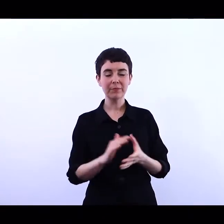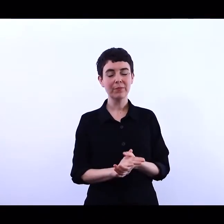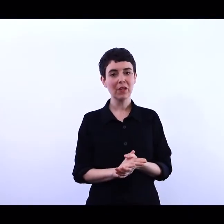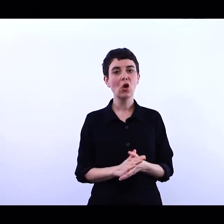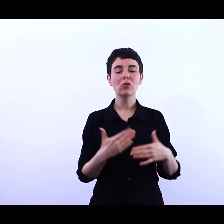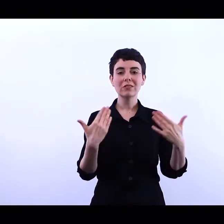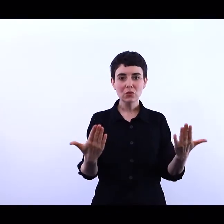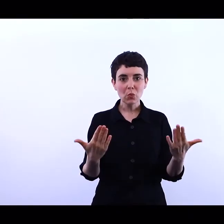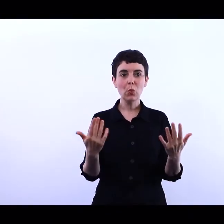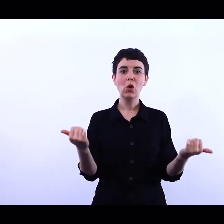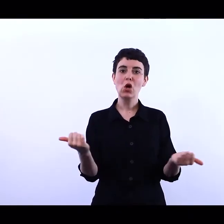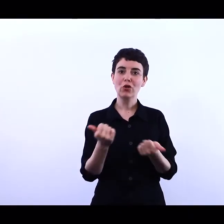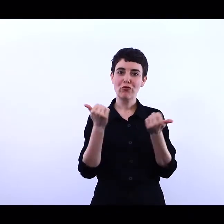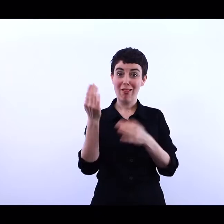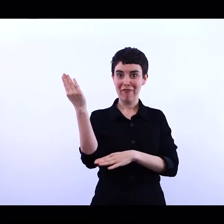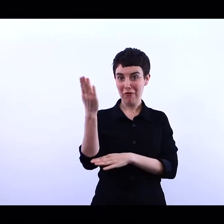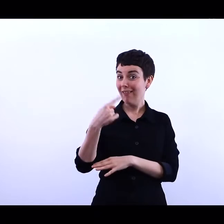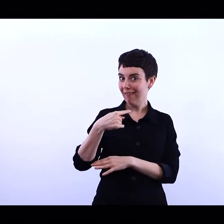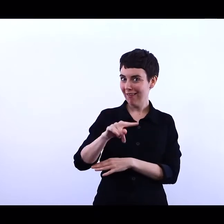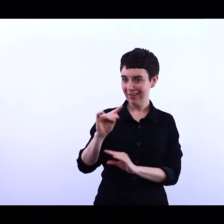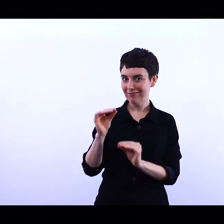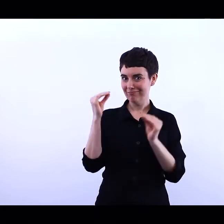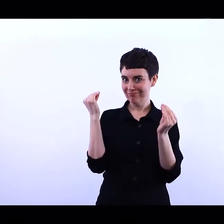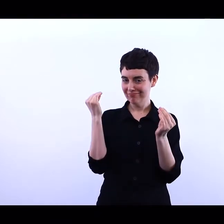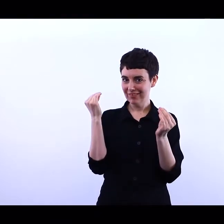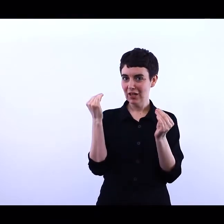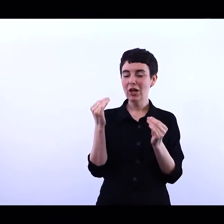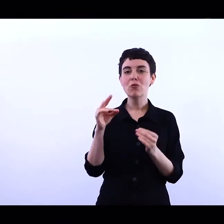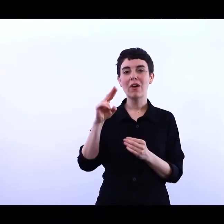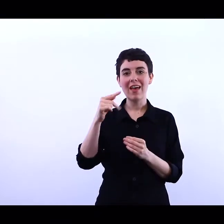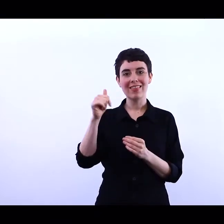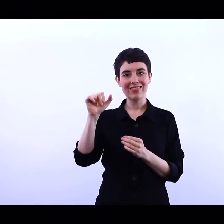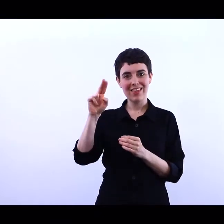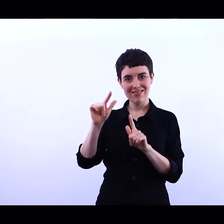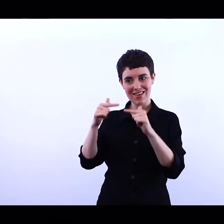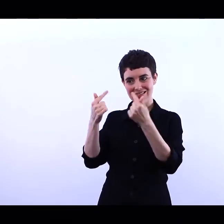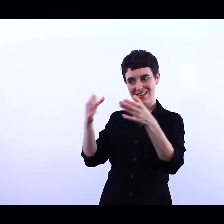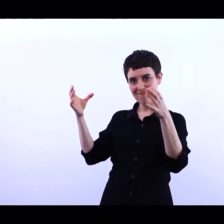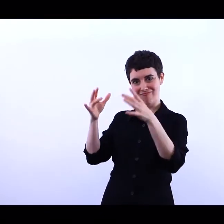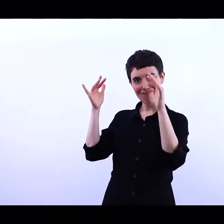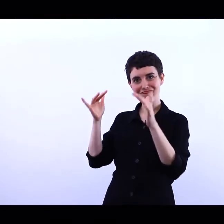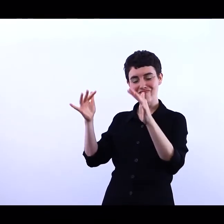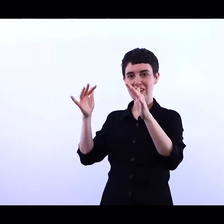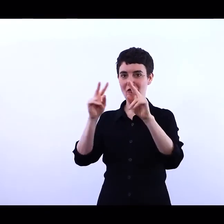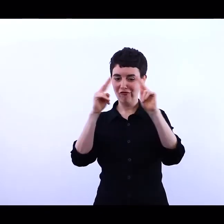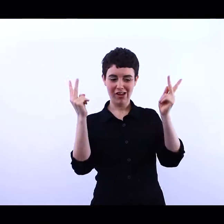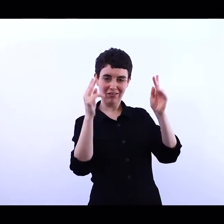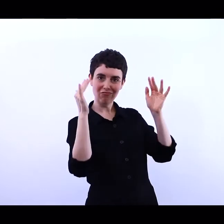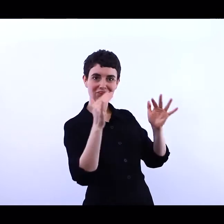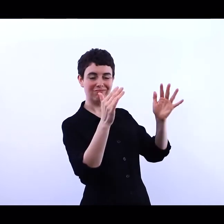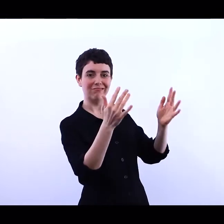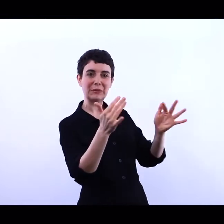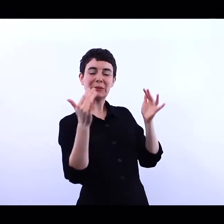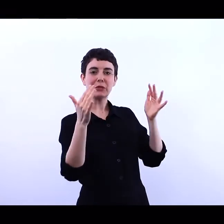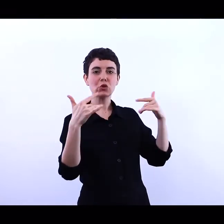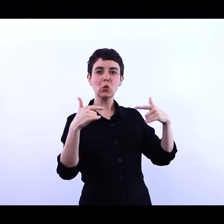diesen tollen Worten, die sie uns gleich näher bringen wird, also nicht nur ihr NTEN-Team und Partnerinnen weltweit, von einer tollen Gesellschaft, wie